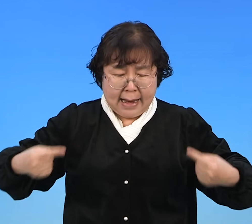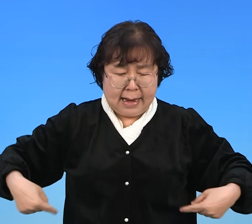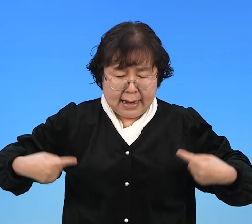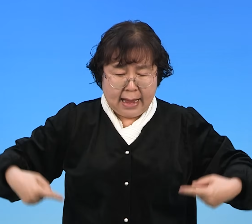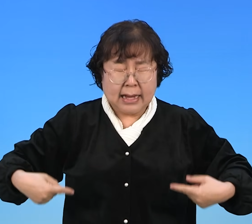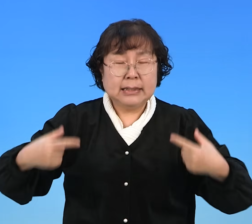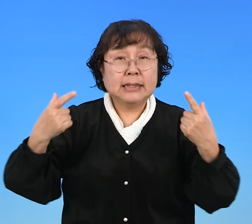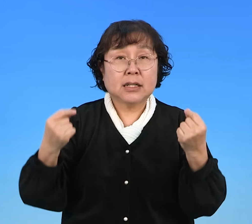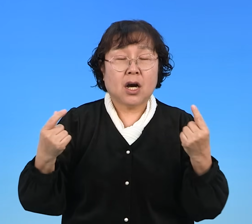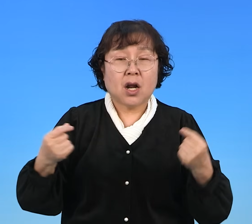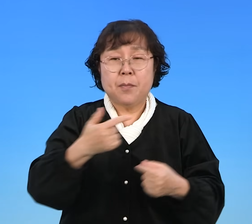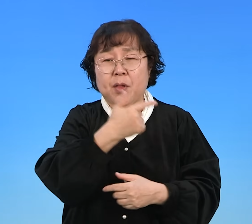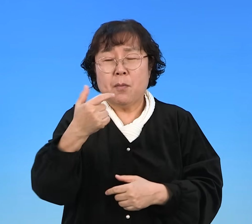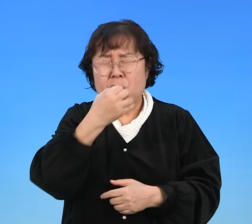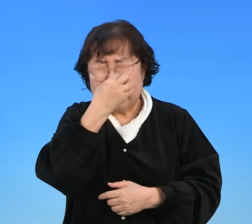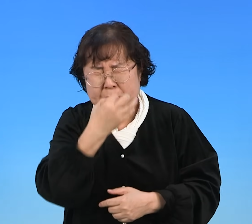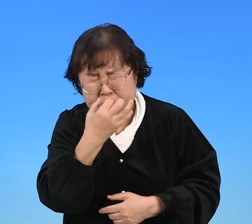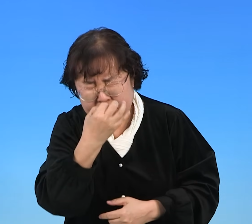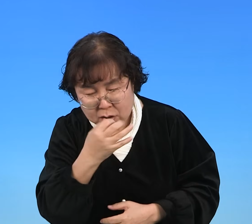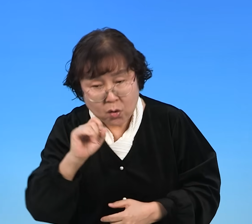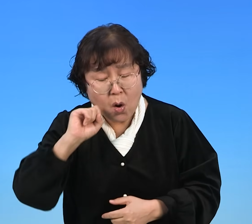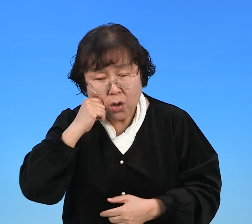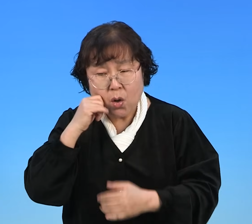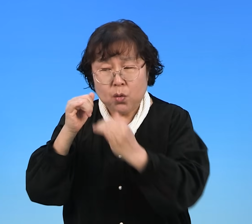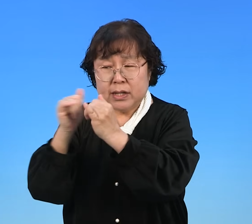어려운 그분들에게 빗소리가 들려요.